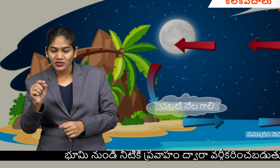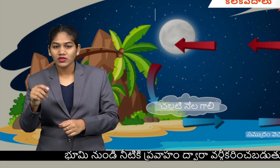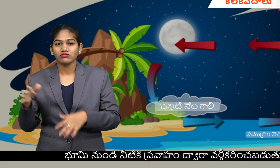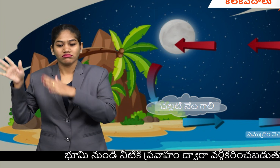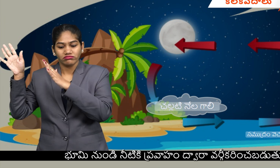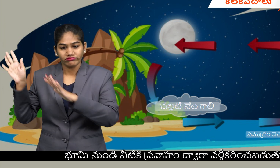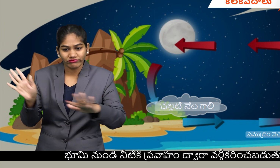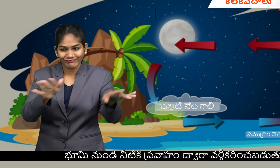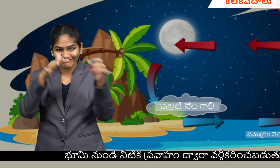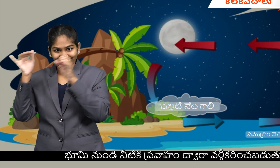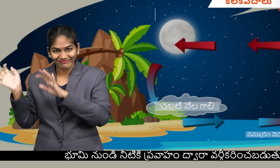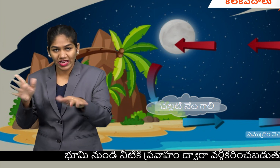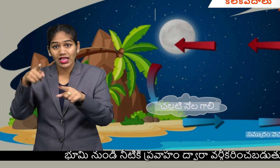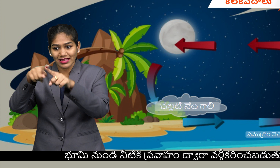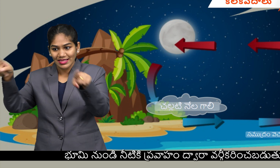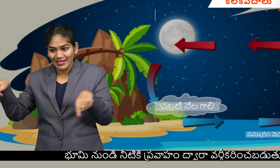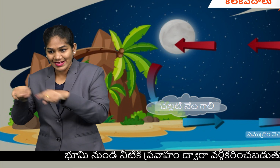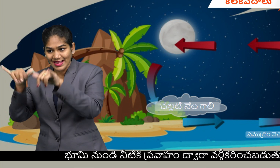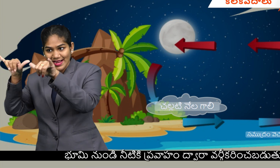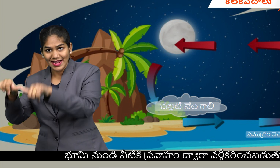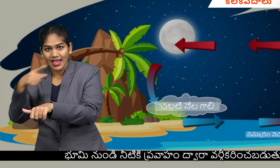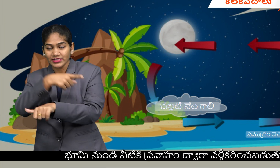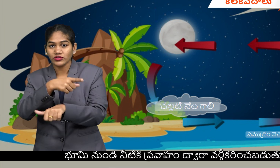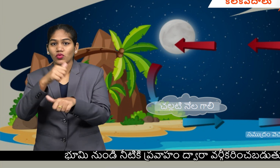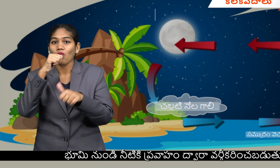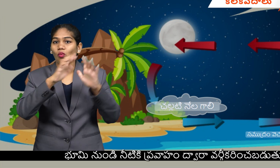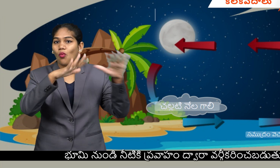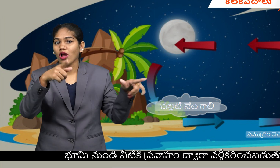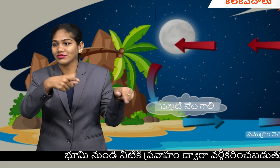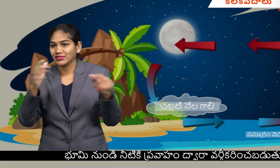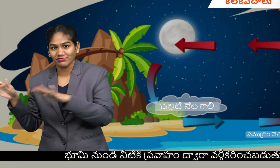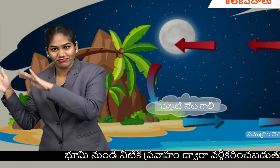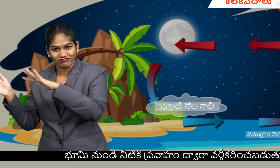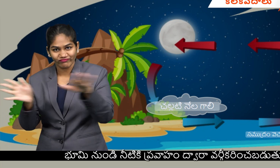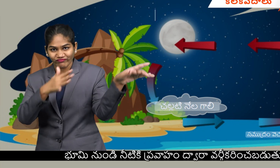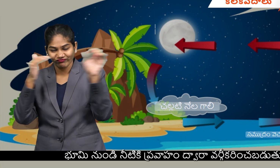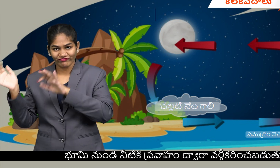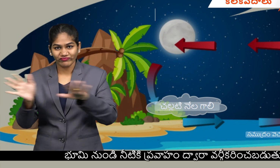భూమి నుండి నీటికి ప్రవాహం ద్వారా వర్గీకరించబడుతుంది.